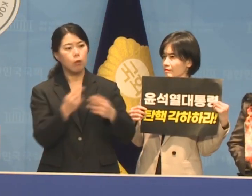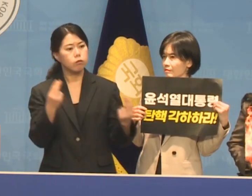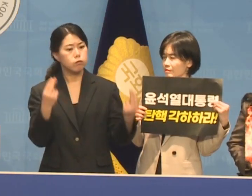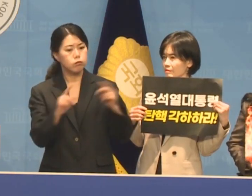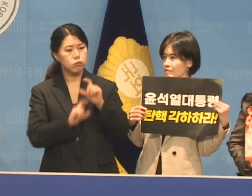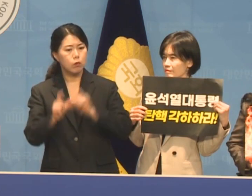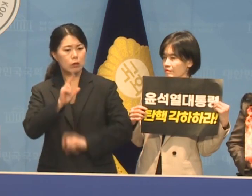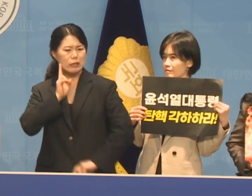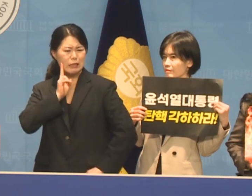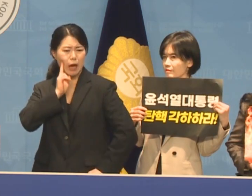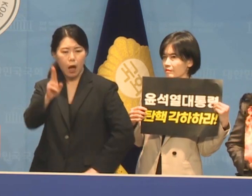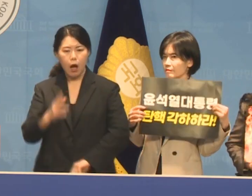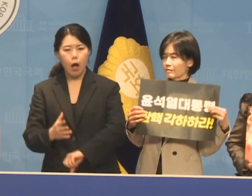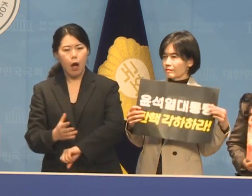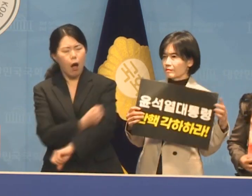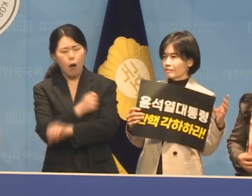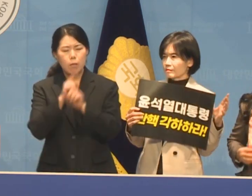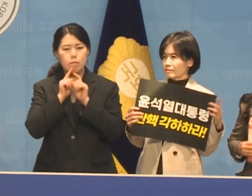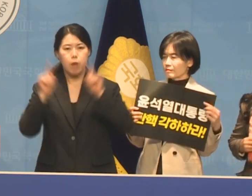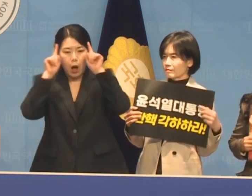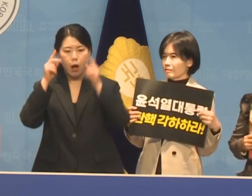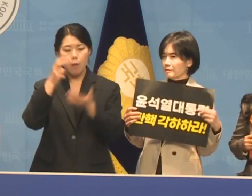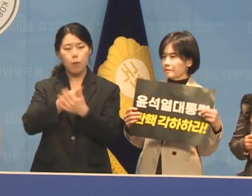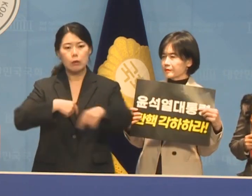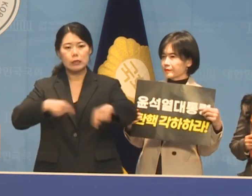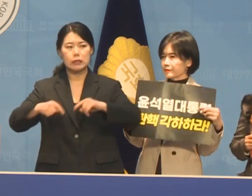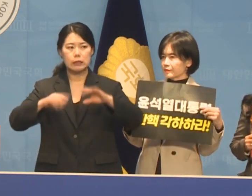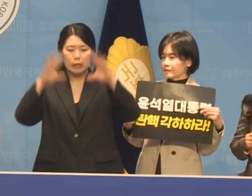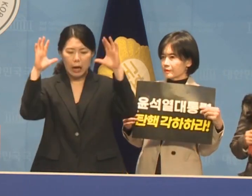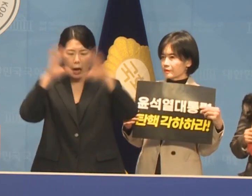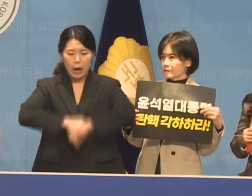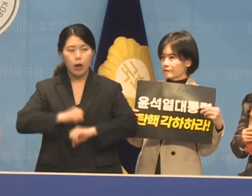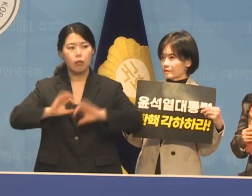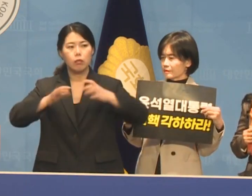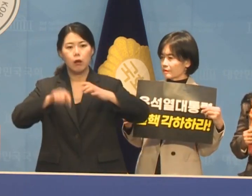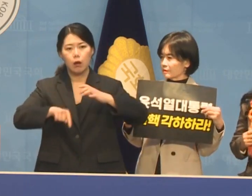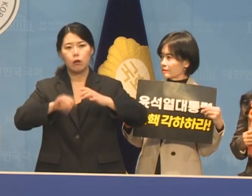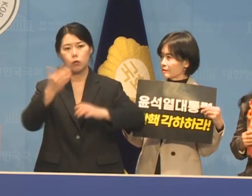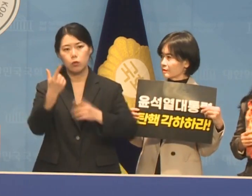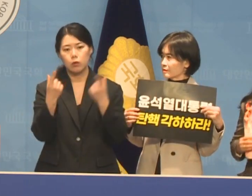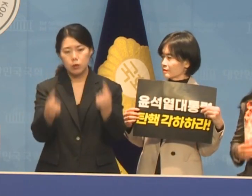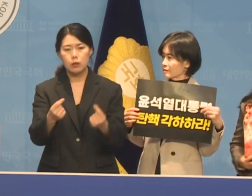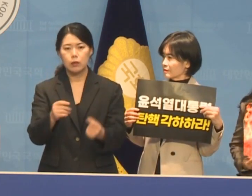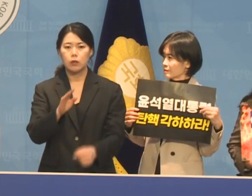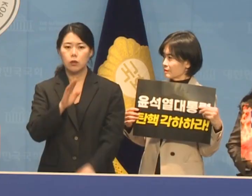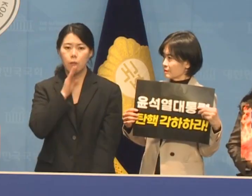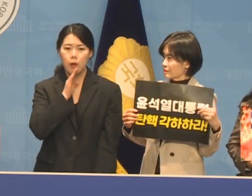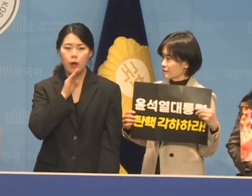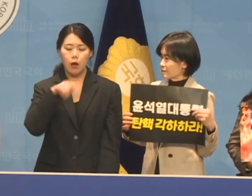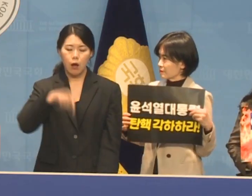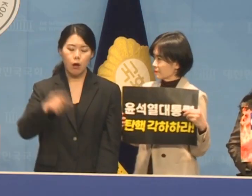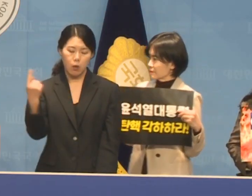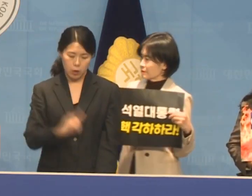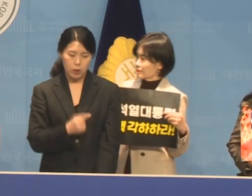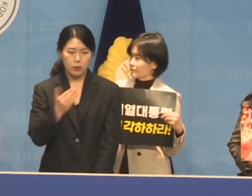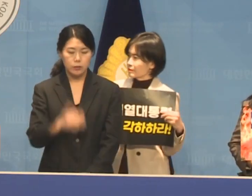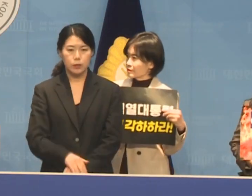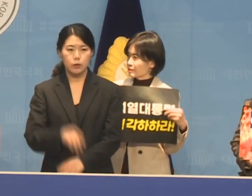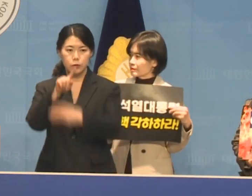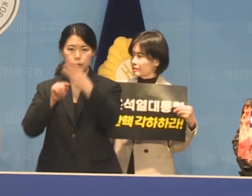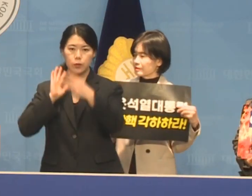참혹한 지옥의 법치가 사라진 그런 나라로 전락될 것 같아서 저희들은 오늘 이 자리에 섰습니다.